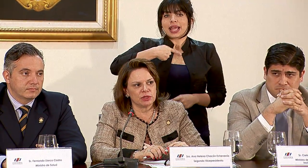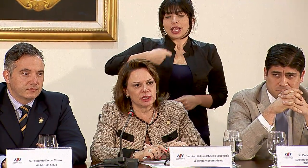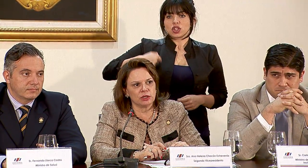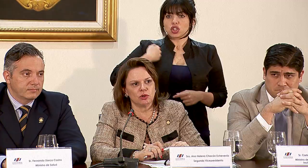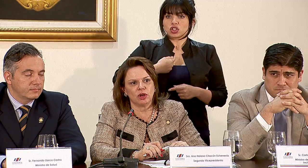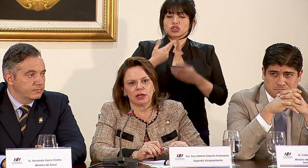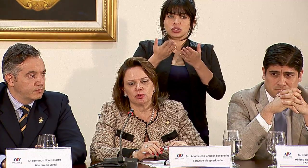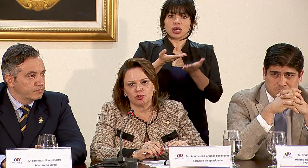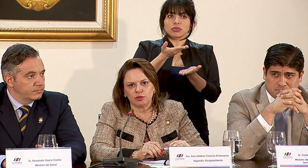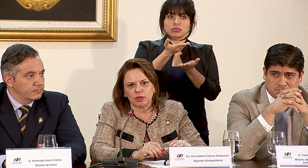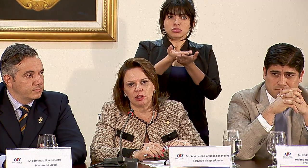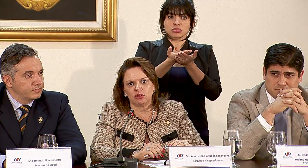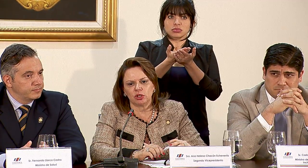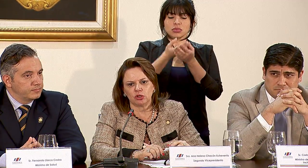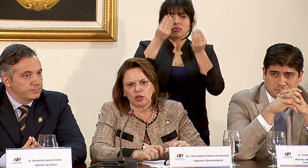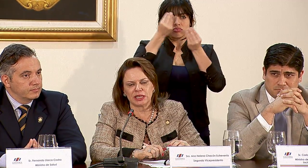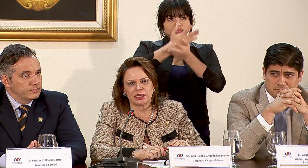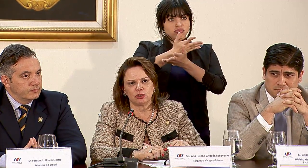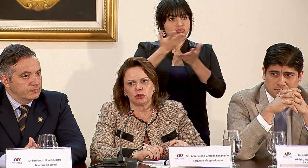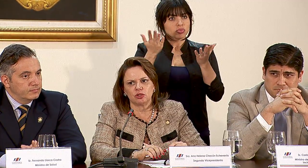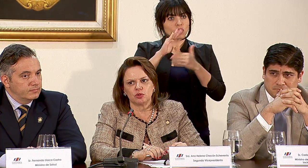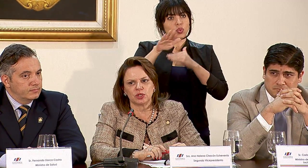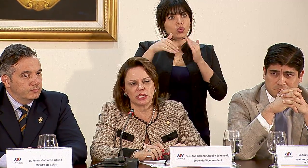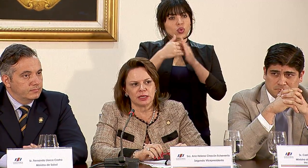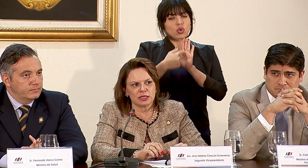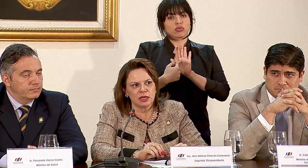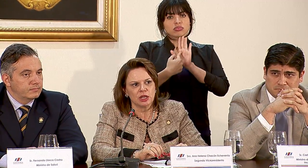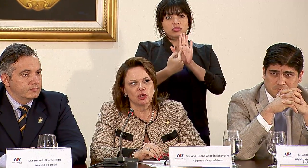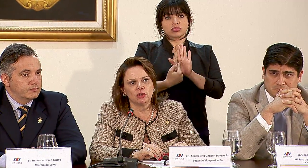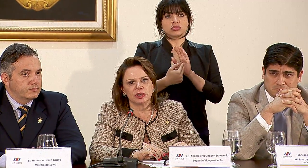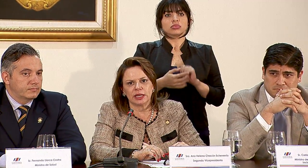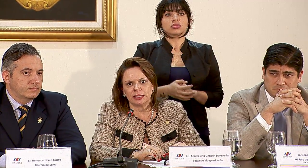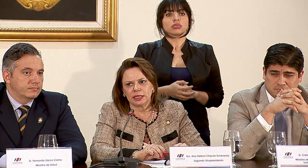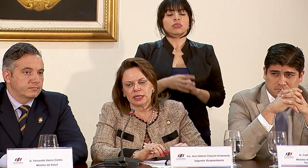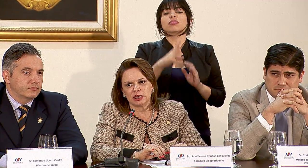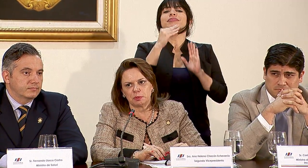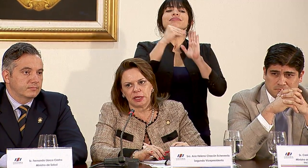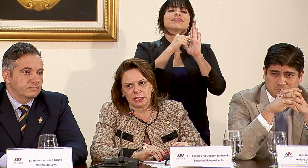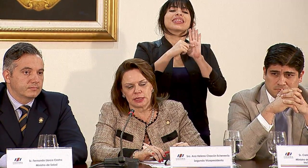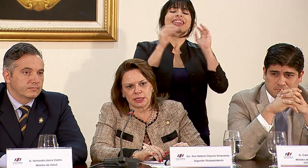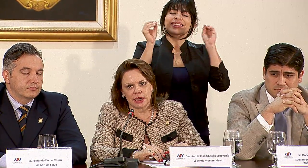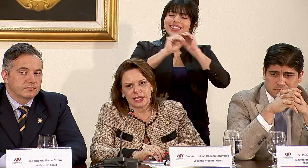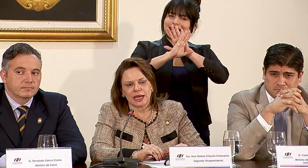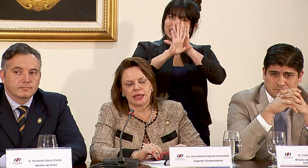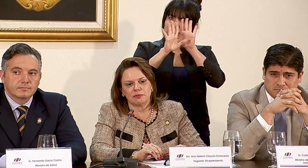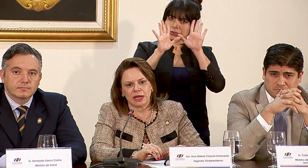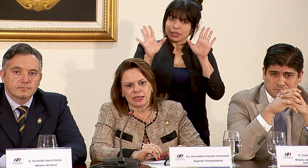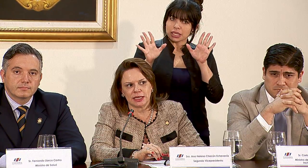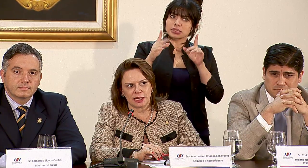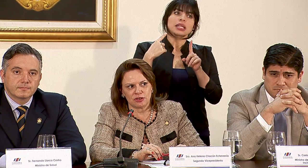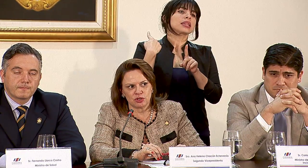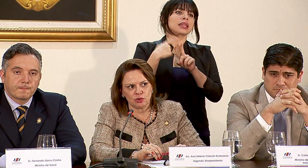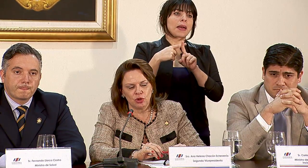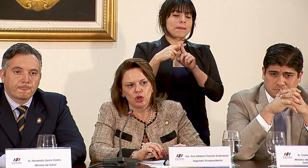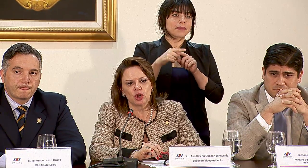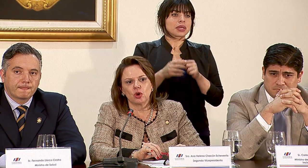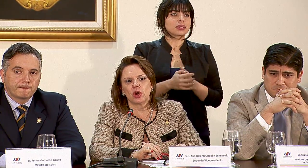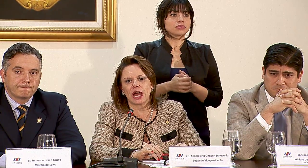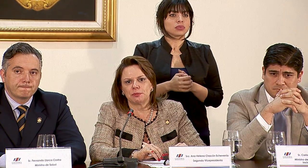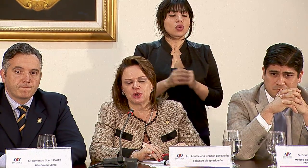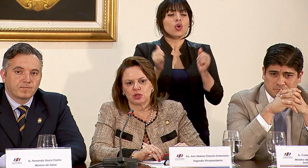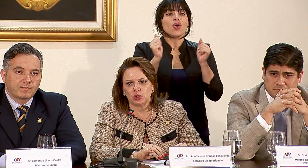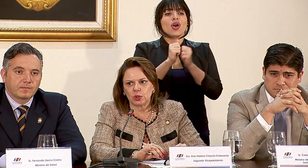hemos sometido al conocimiento de todas y todos ustedes con tanta transparencia y además de eso